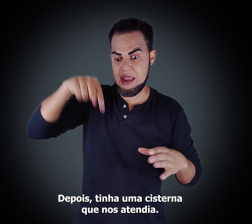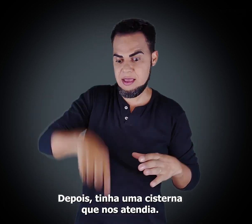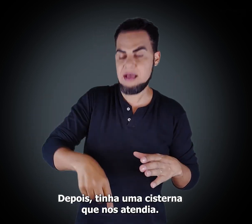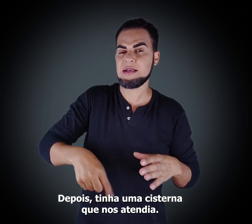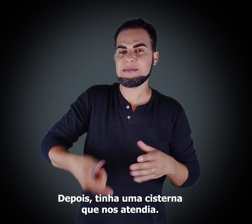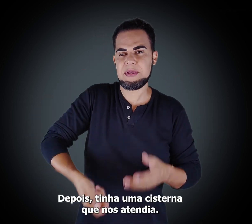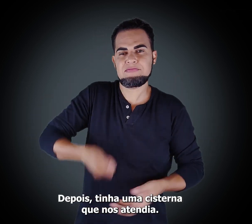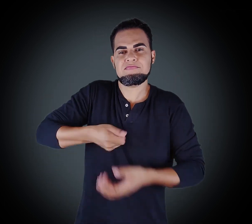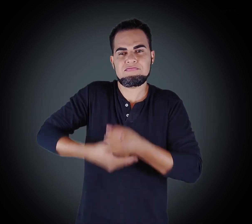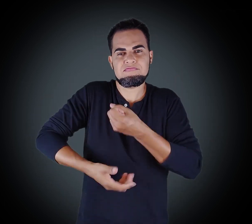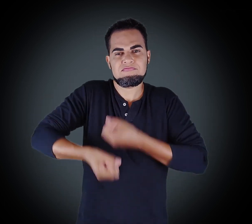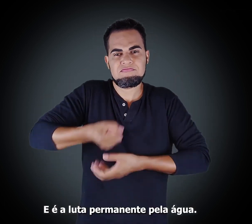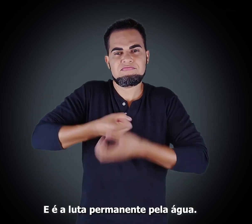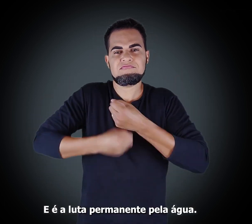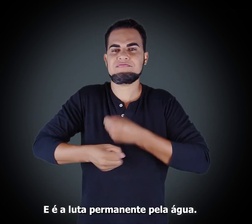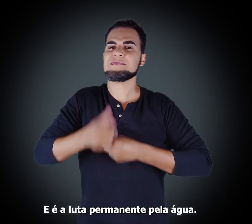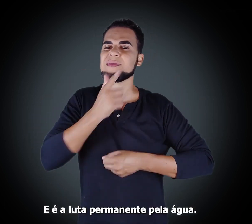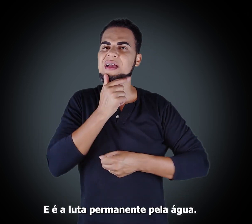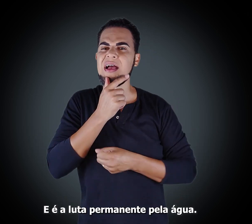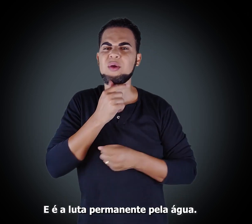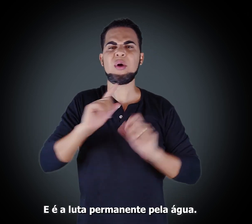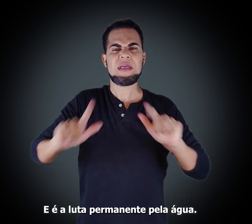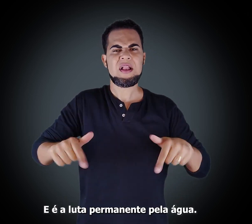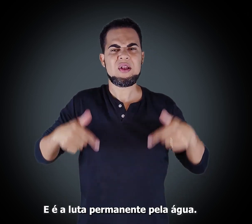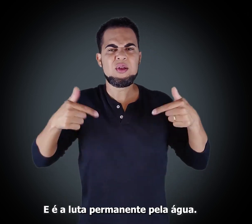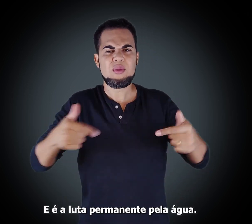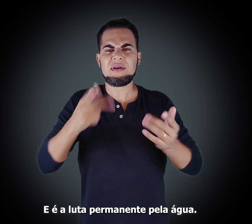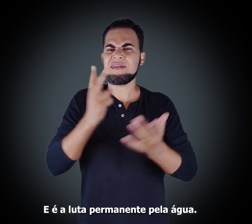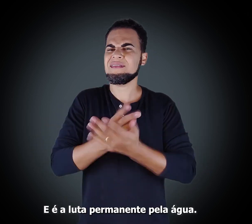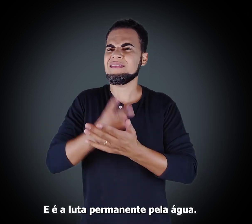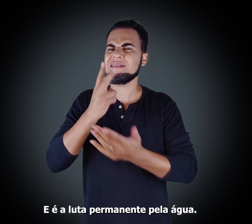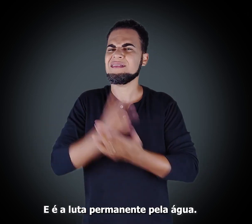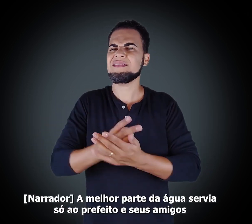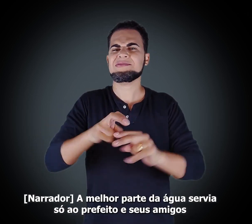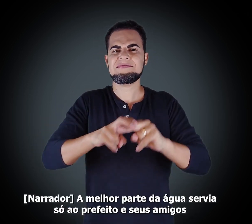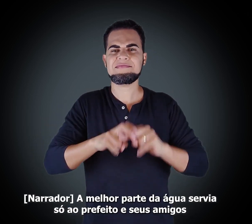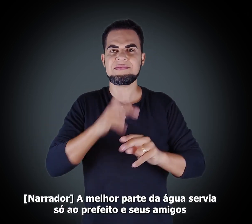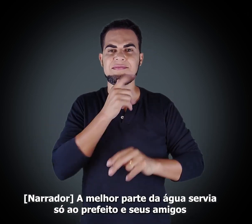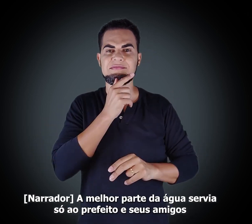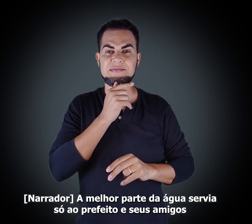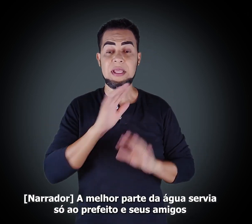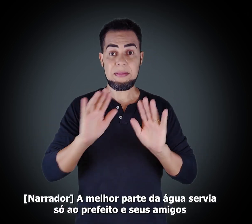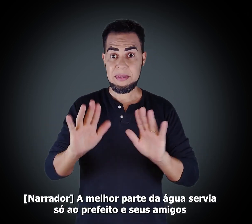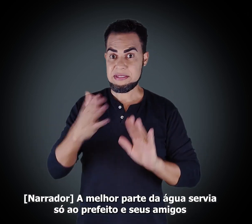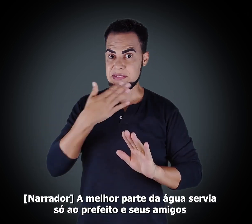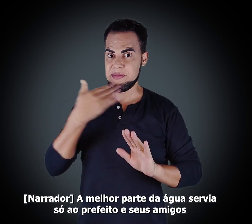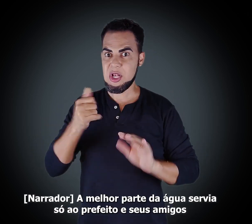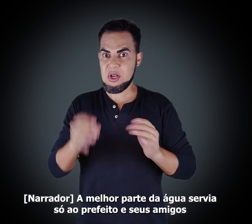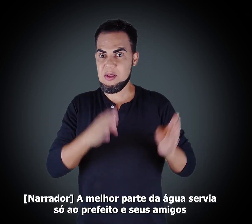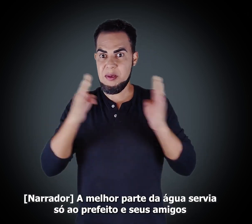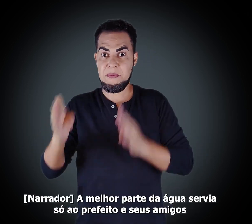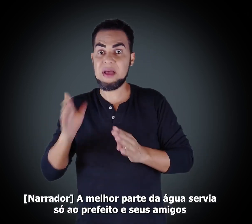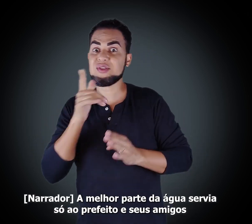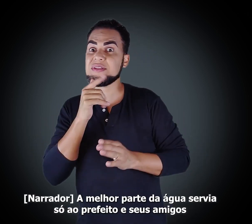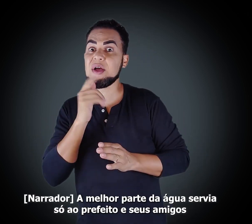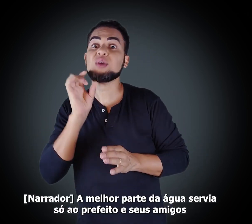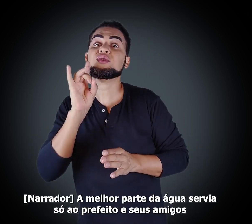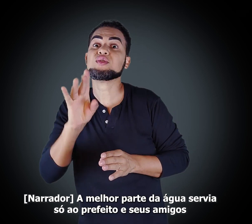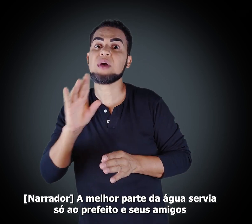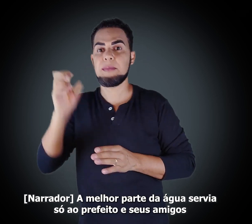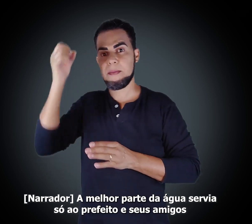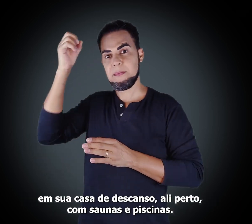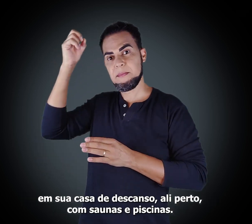nos atendia. E a luta permanente pela água. A melhor parte da água servia só o prefeito e